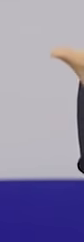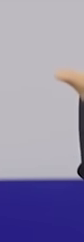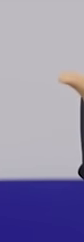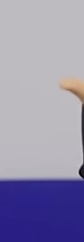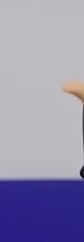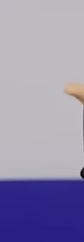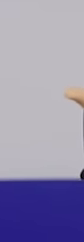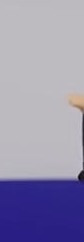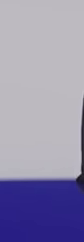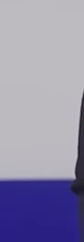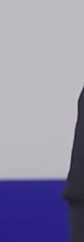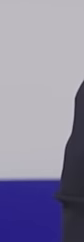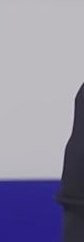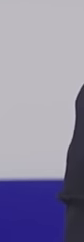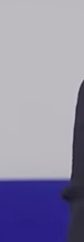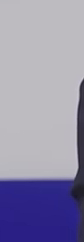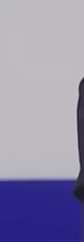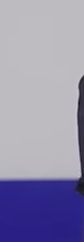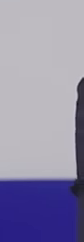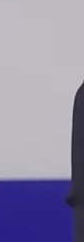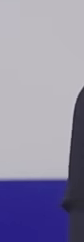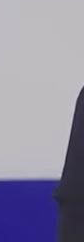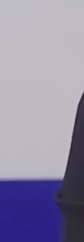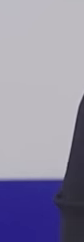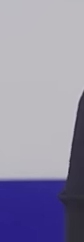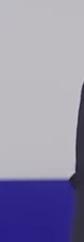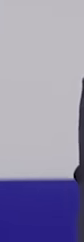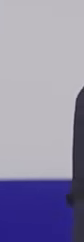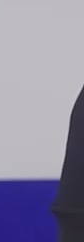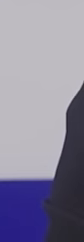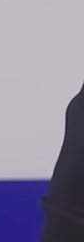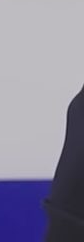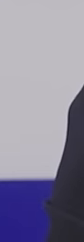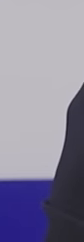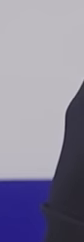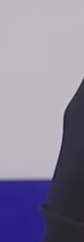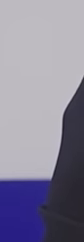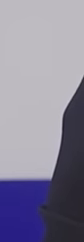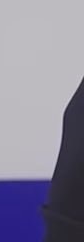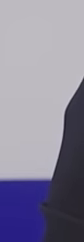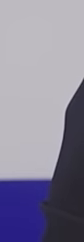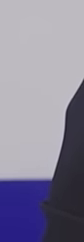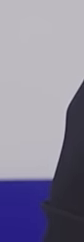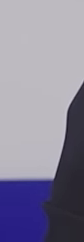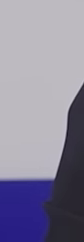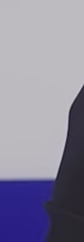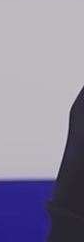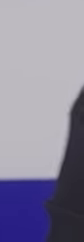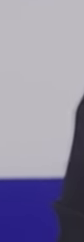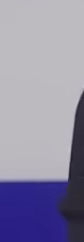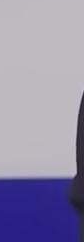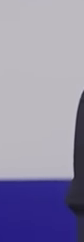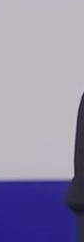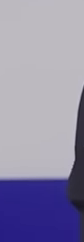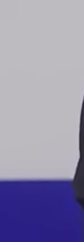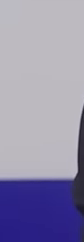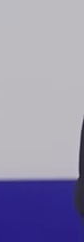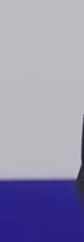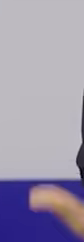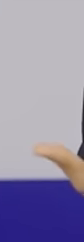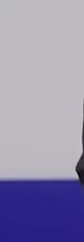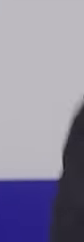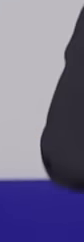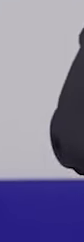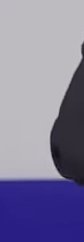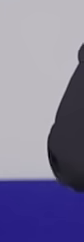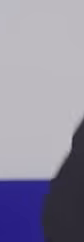많은 분들이 더 많이 노력 하면 좋겠다. 또 그런 상황이 만들어지기를 기대합니다.